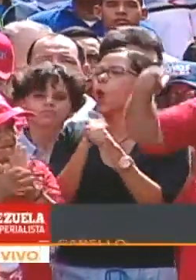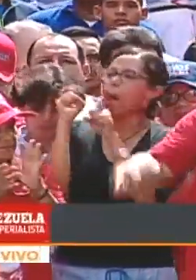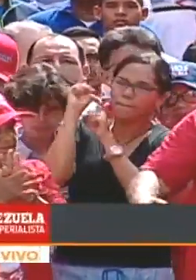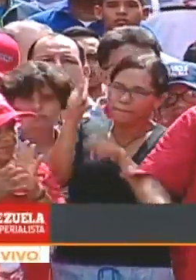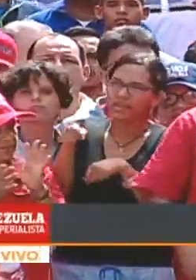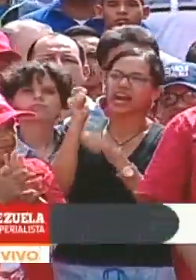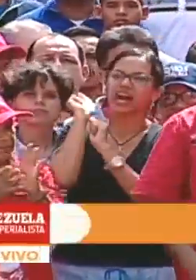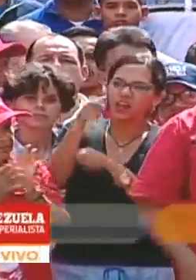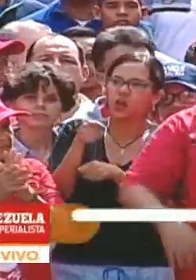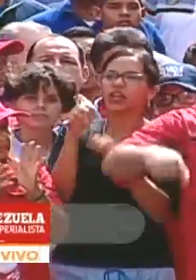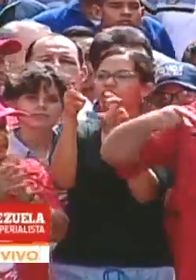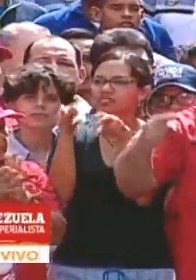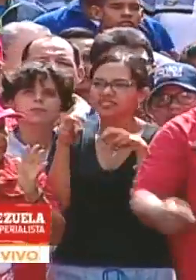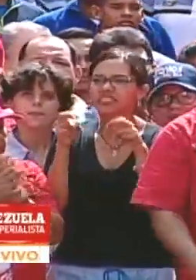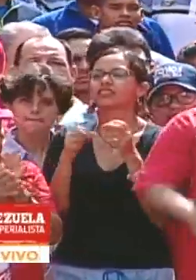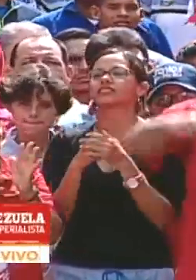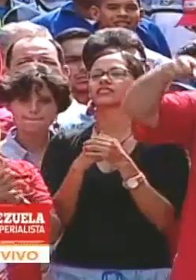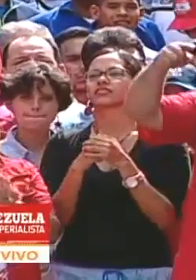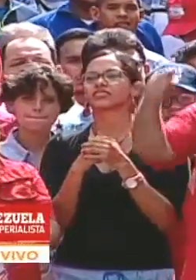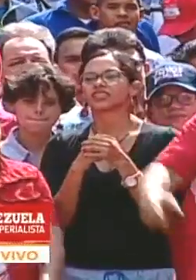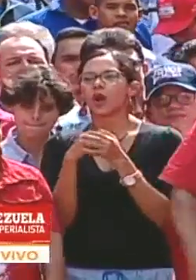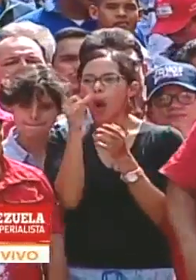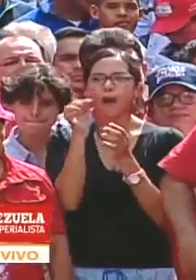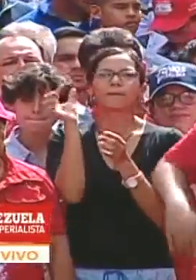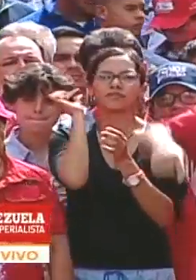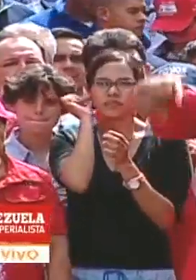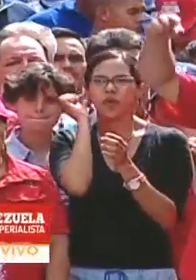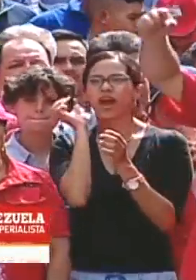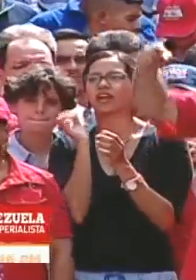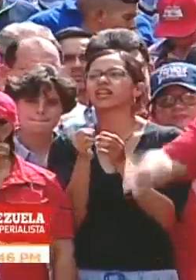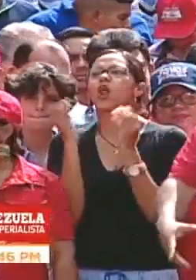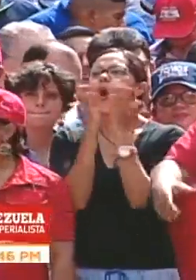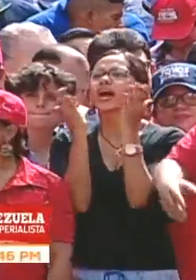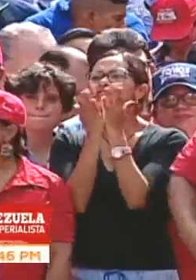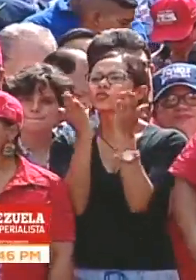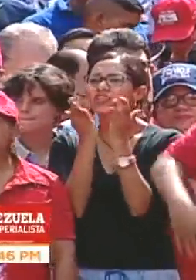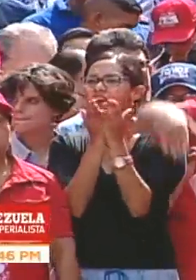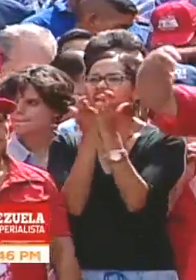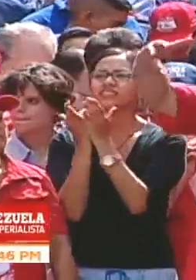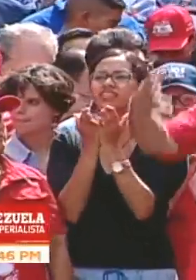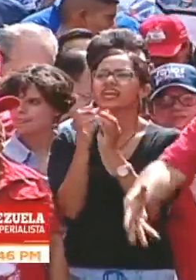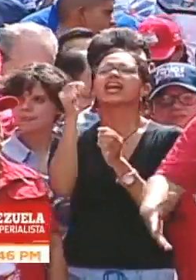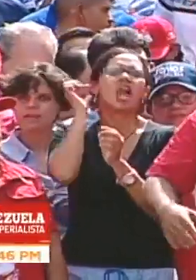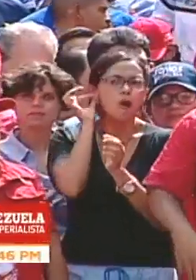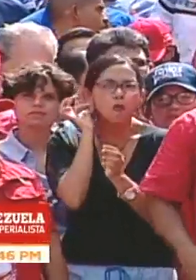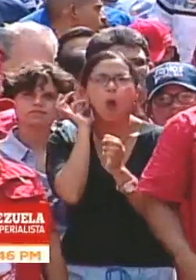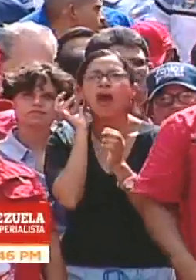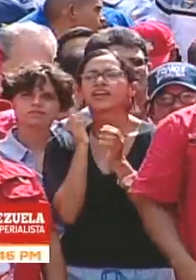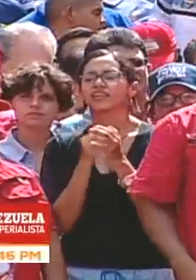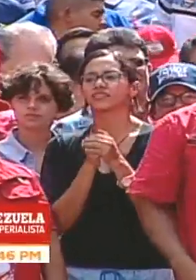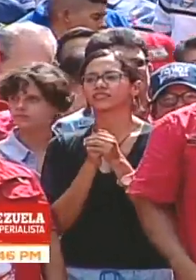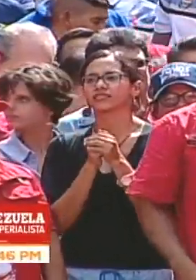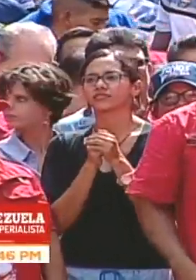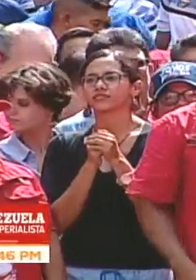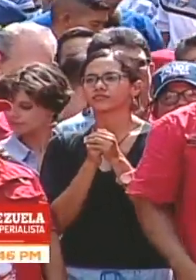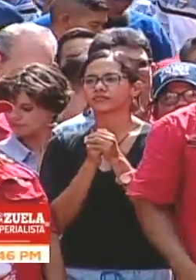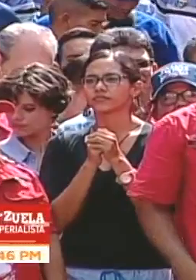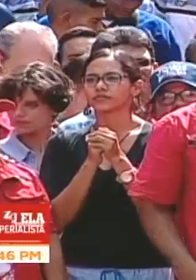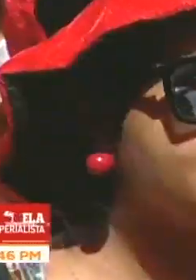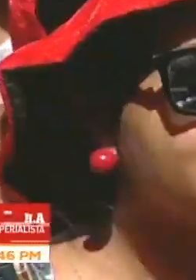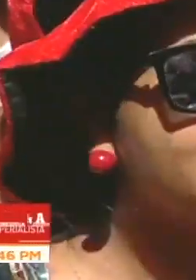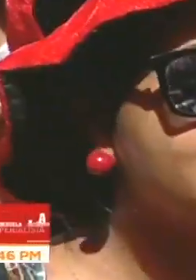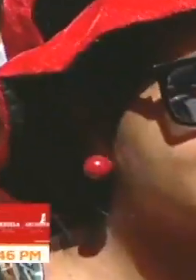pescadores, las pescadoras, con los campesinos, las campesinas, los estudiantes, las mujeres,